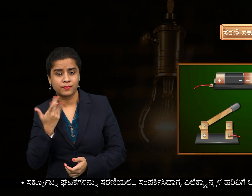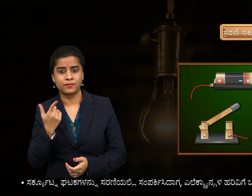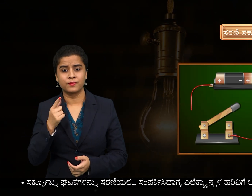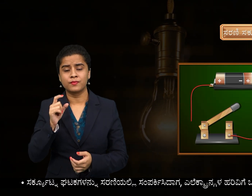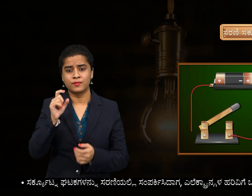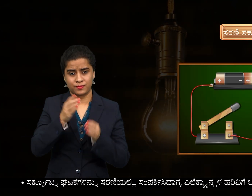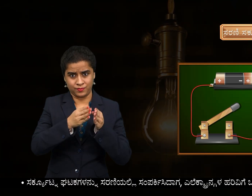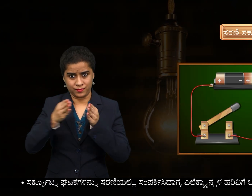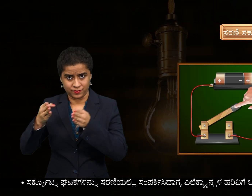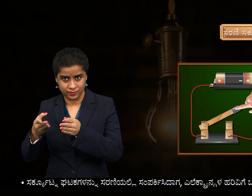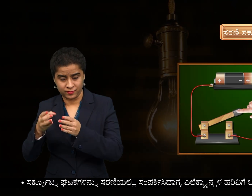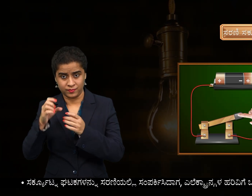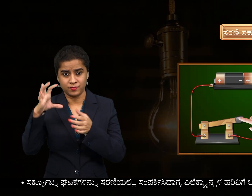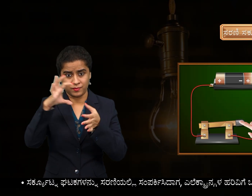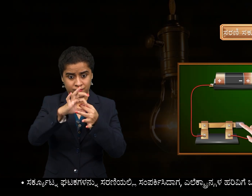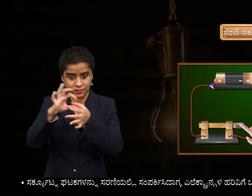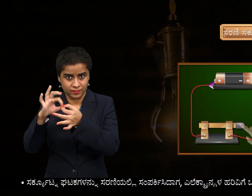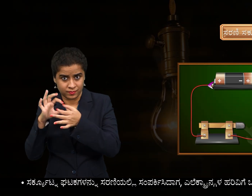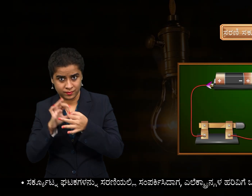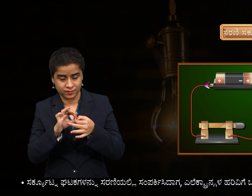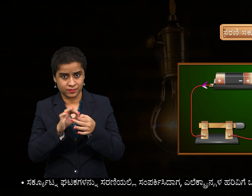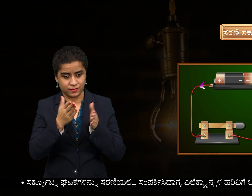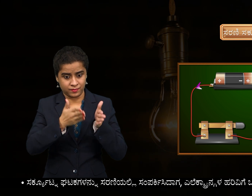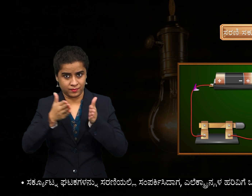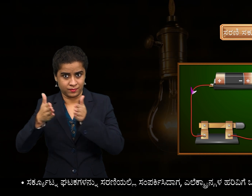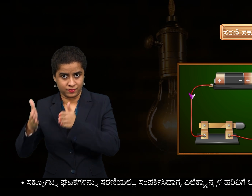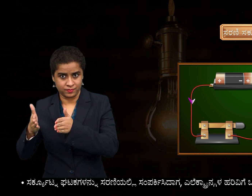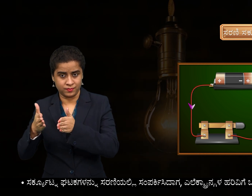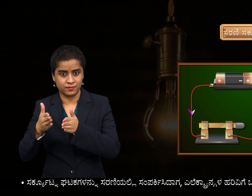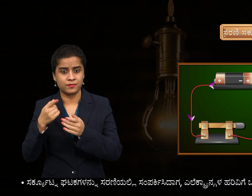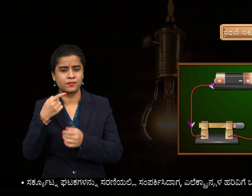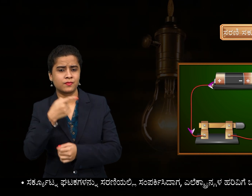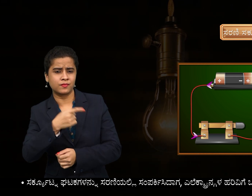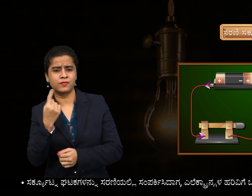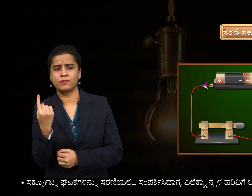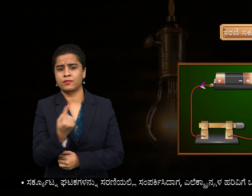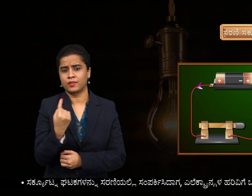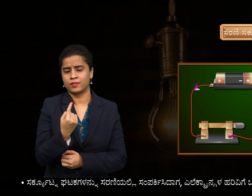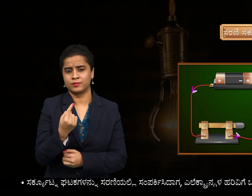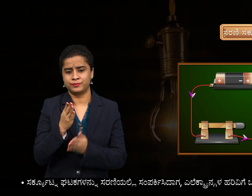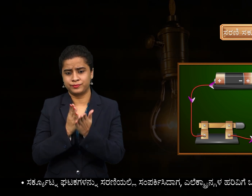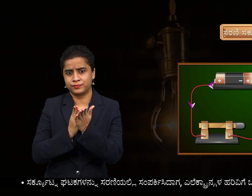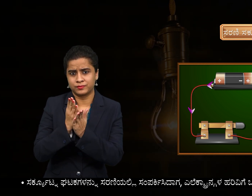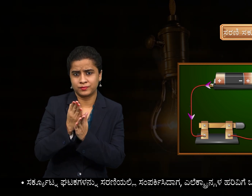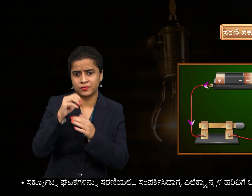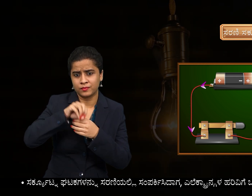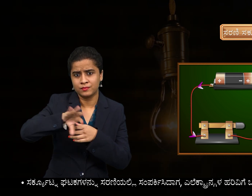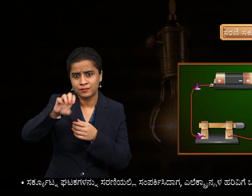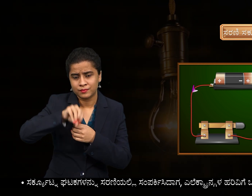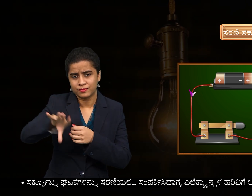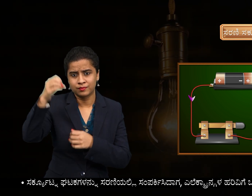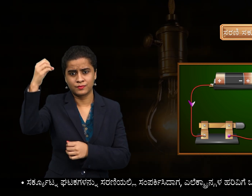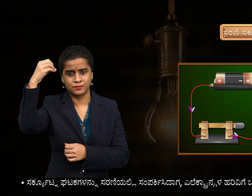ಸರ್ಕ್ಯೂಟ್ನ ಘಟಕಗಳನ್ನು ಸರಣಿಯಲ್ಲಿ ಸಂಪರ್ಕಿಸಿದಾಗ ಎಲೆಕ್ಟ್ರಾನ್ಗಳ ಹರಿವಿಗೆ ಒಂದೇ ವರ್ಗವಾಗಿರುತ್ತದೆ.